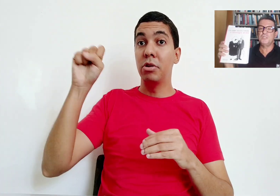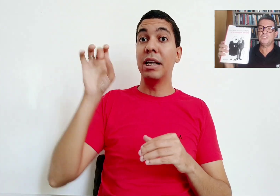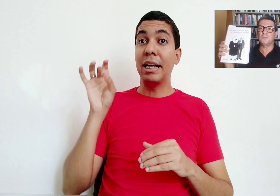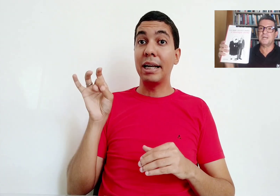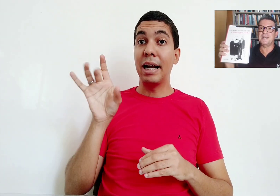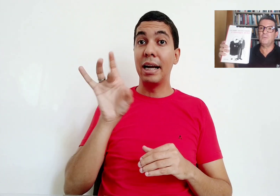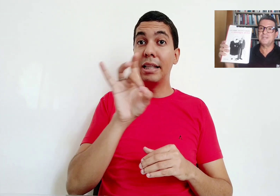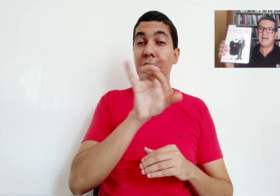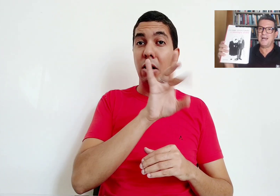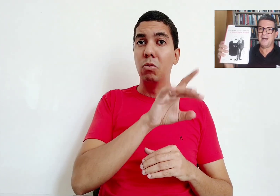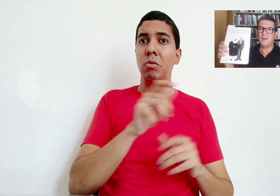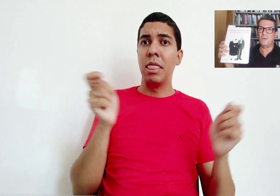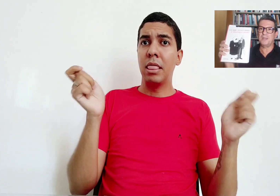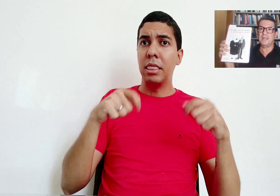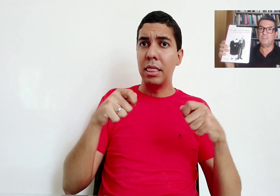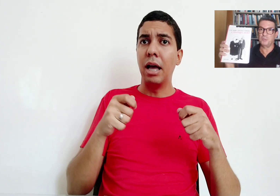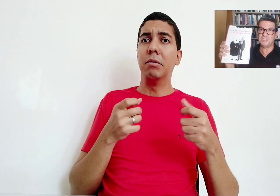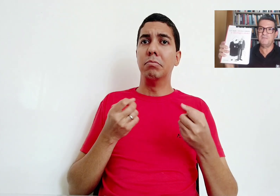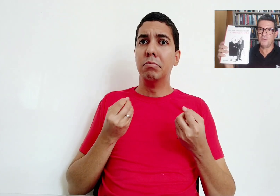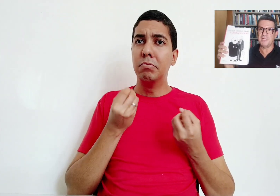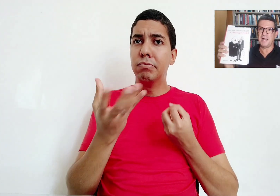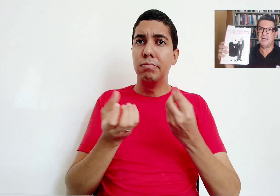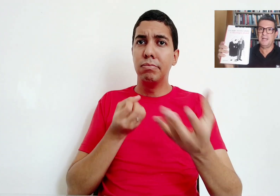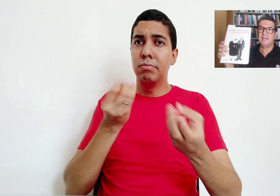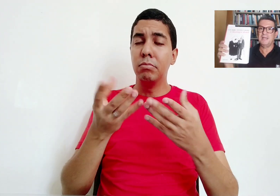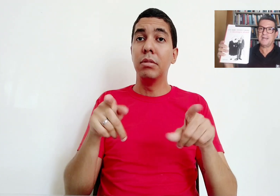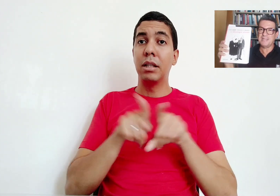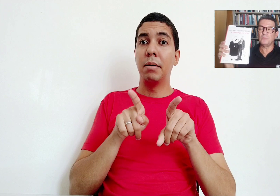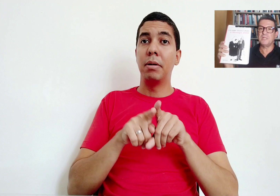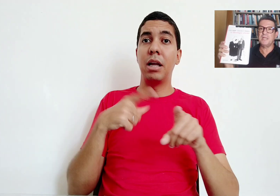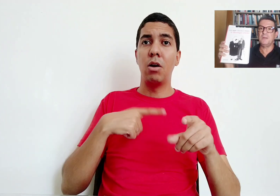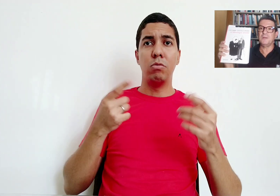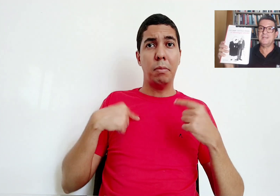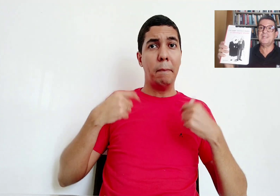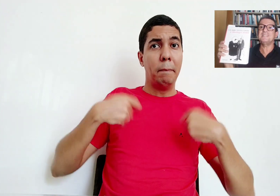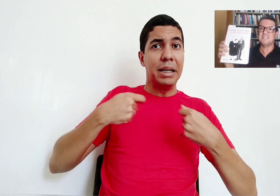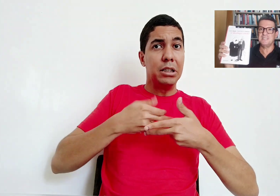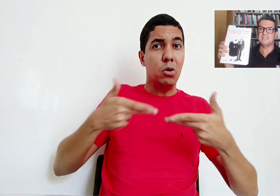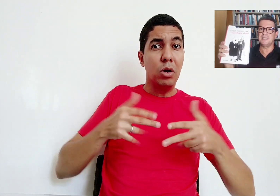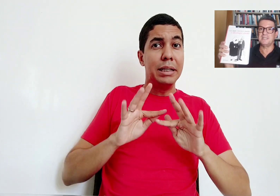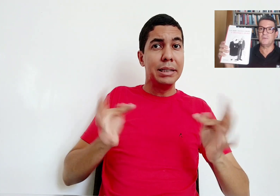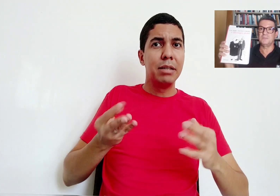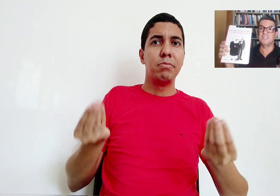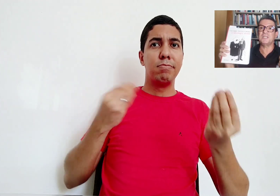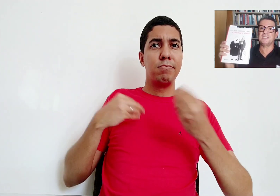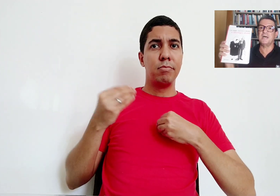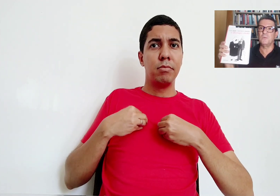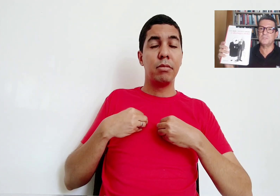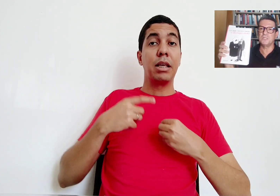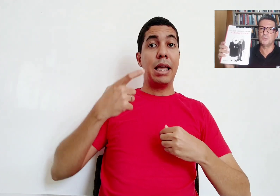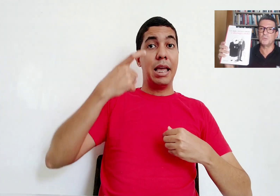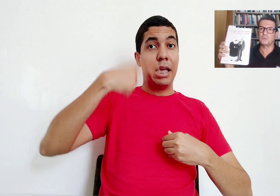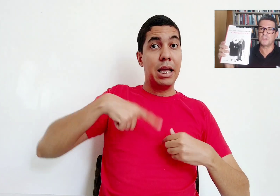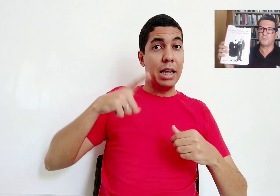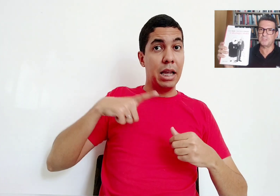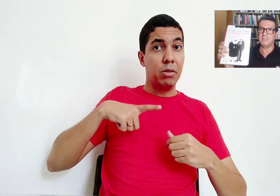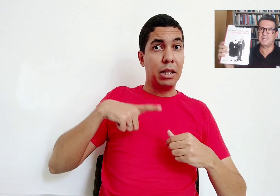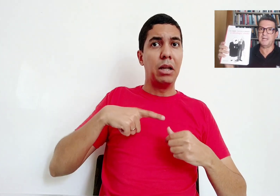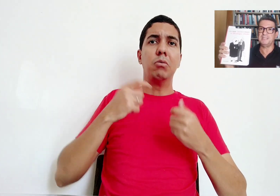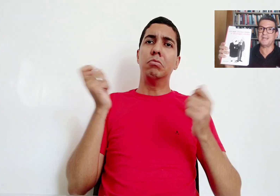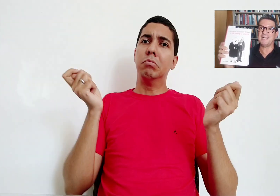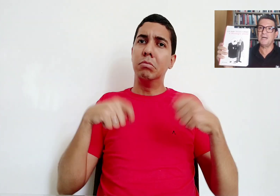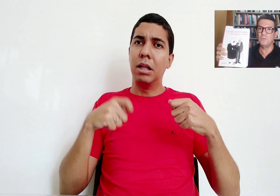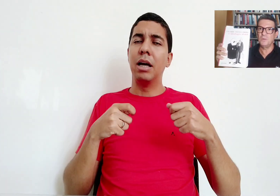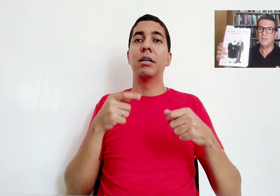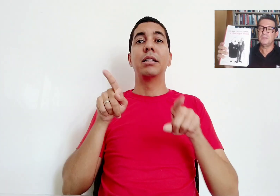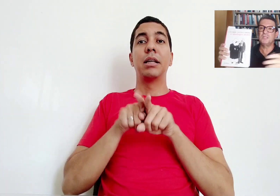no comunismo cada um dá o que é possível dar, e cada um tem o que necessita. Então, de cada um segundo as suas